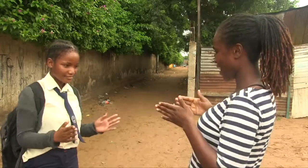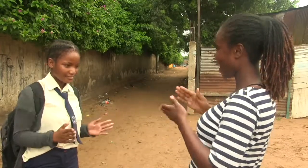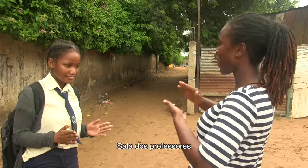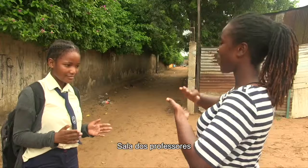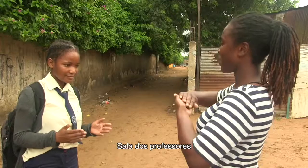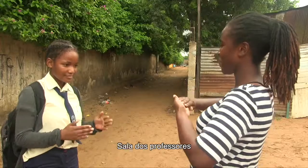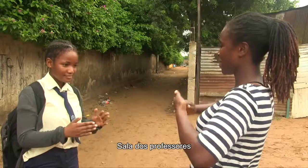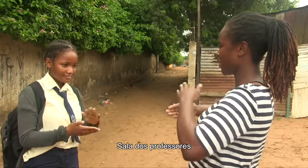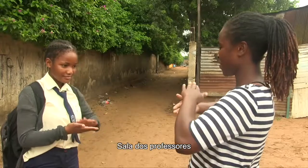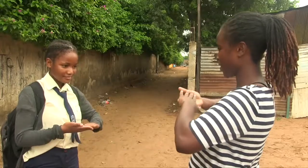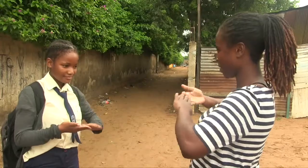Sala dos professores.